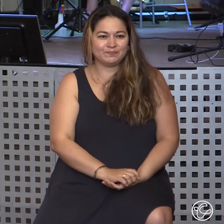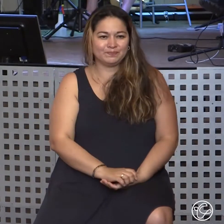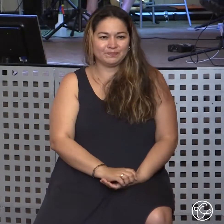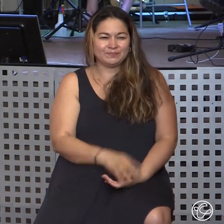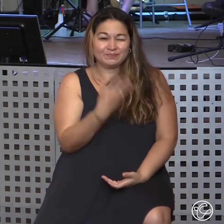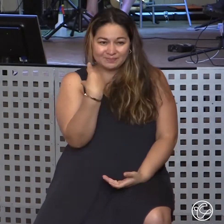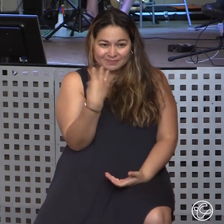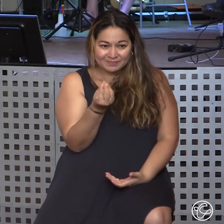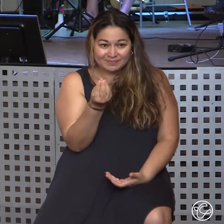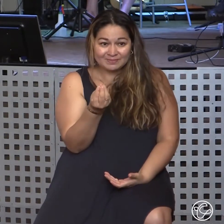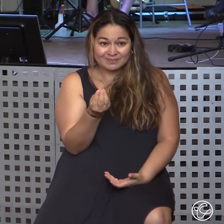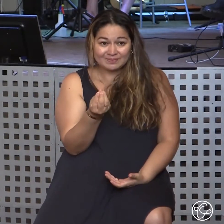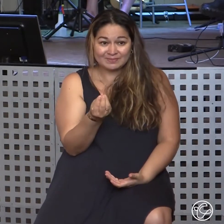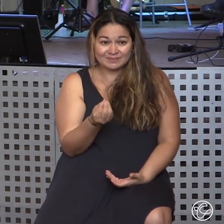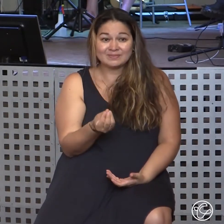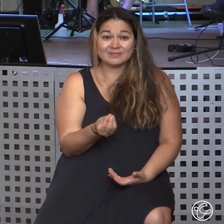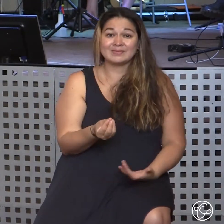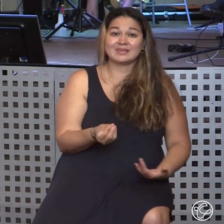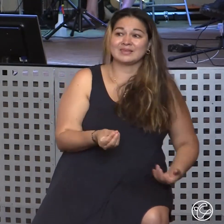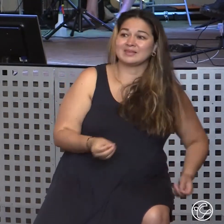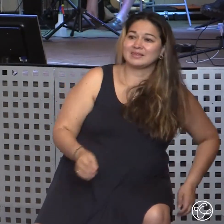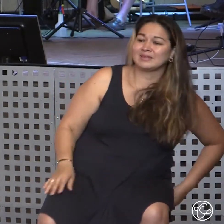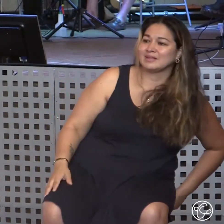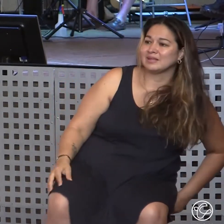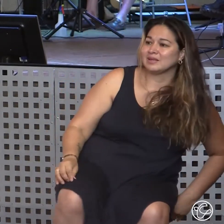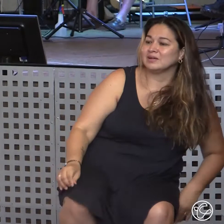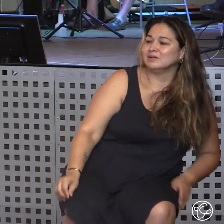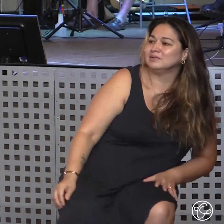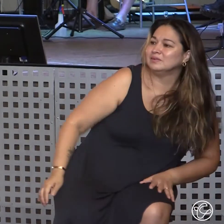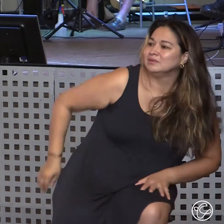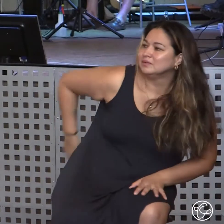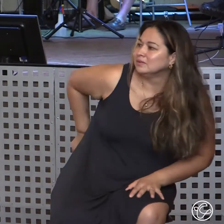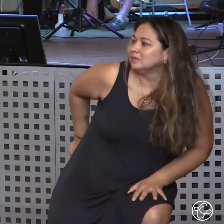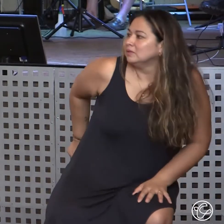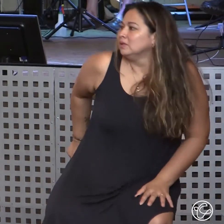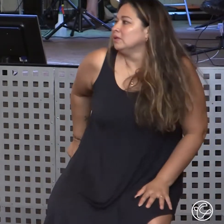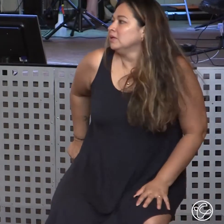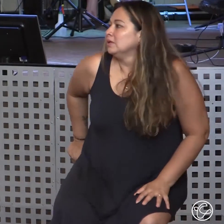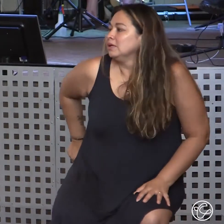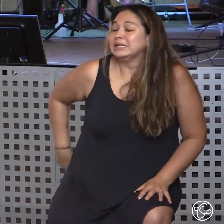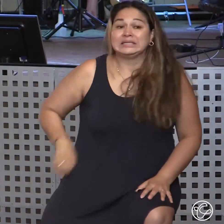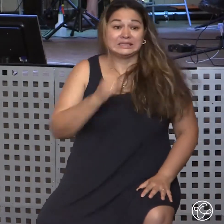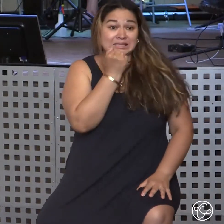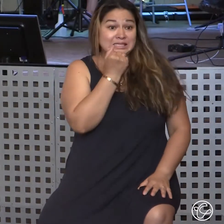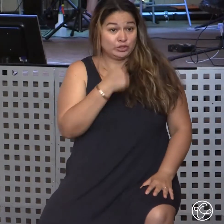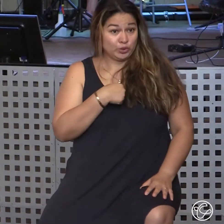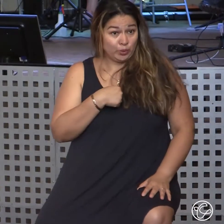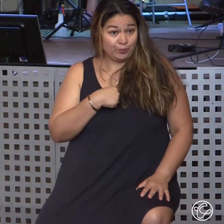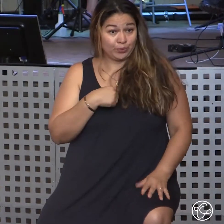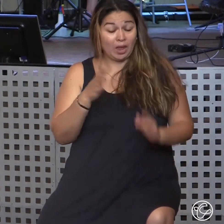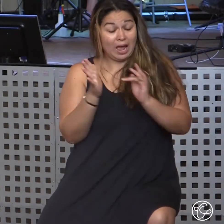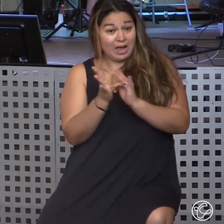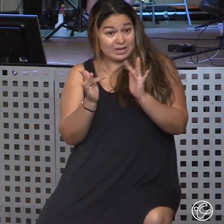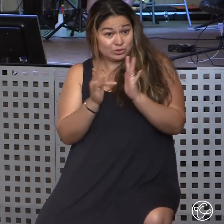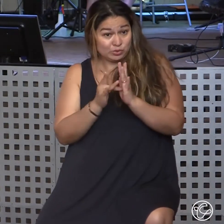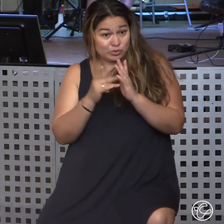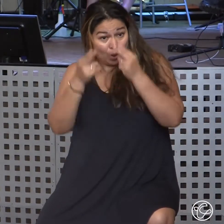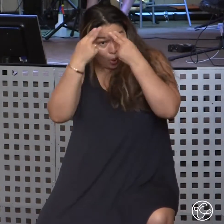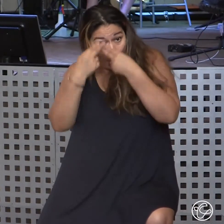Si honramos al Hijo, se nos abre espacio con el Padre. No solo con